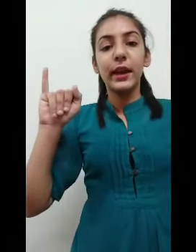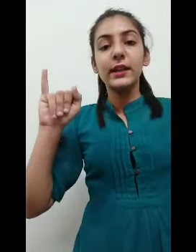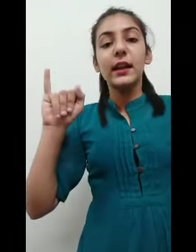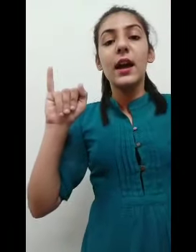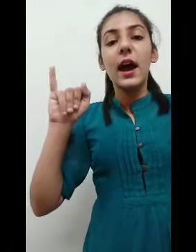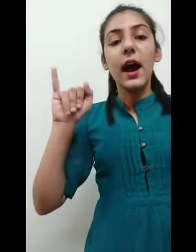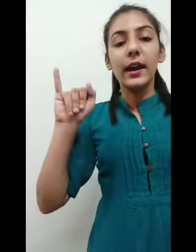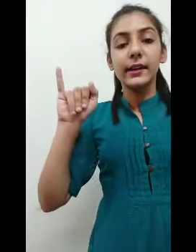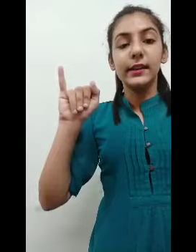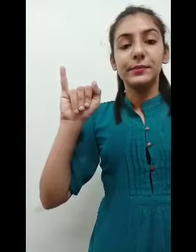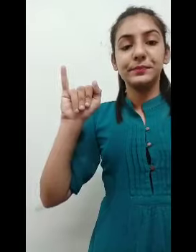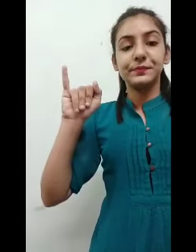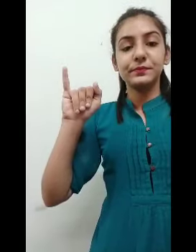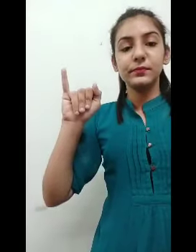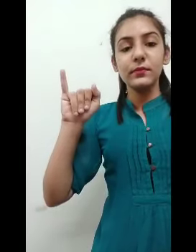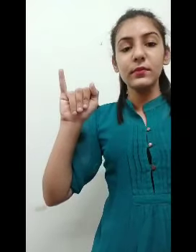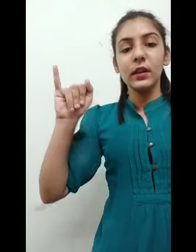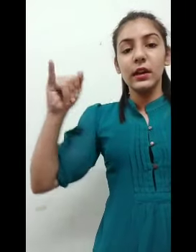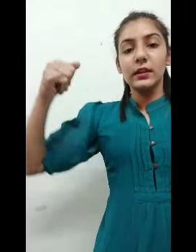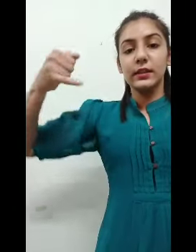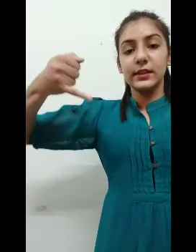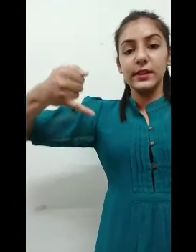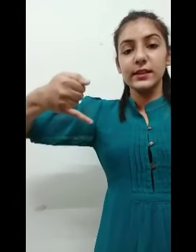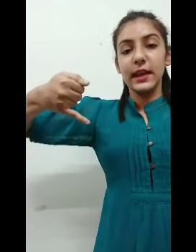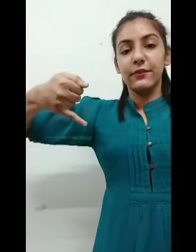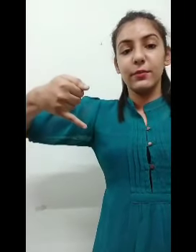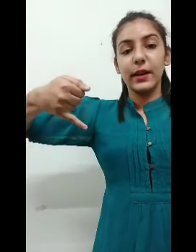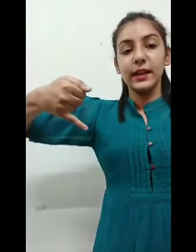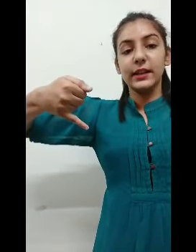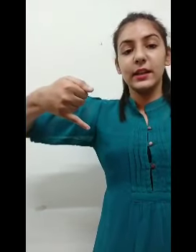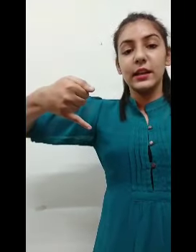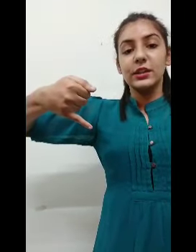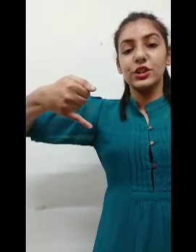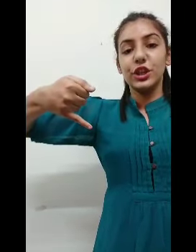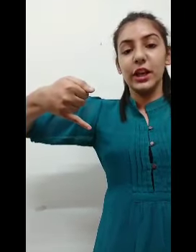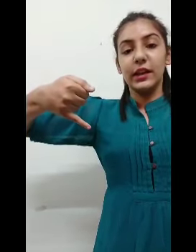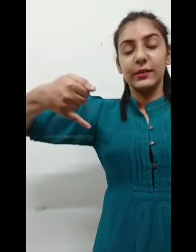अल्फाबेट आई, दिस इज अल्फाबेट जे,